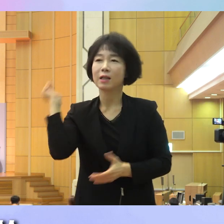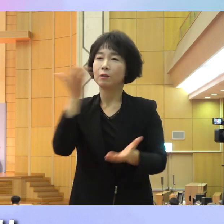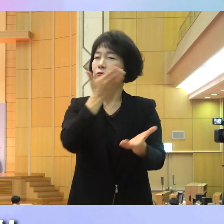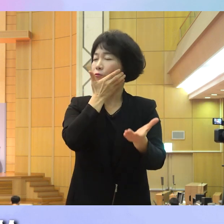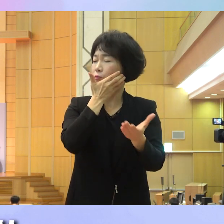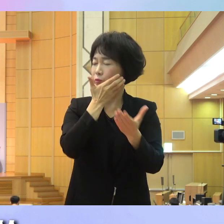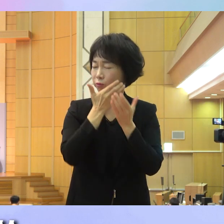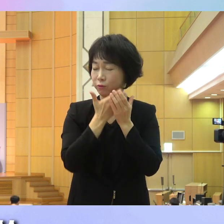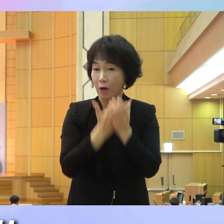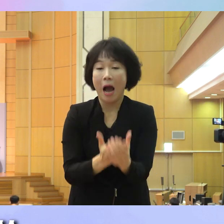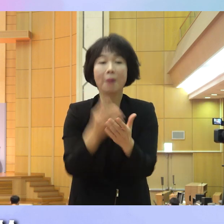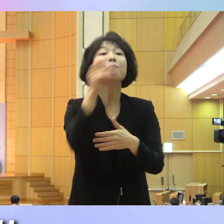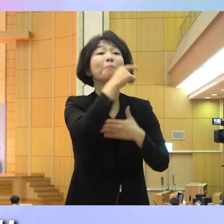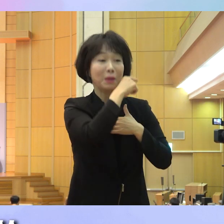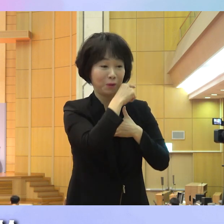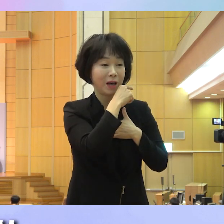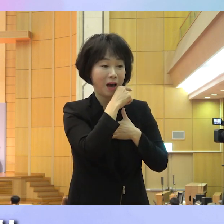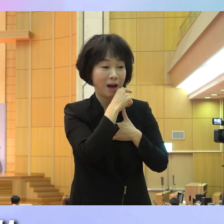한 번 더 찬양하시겠습니다.